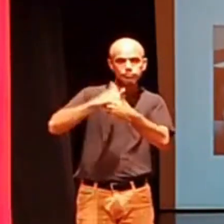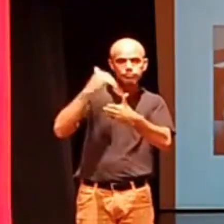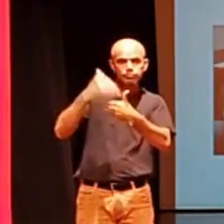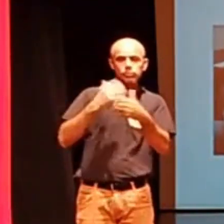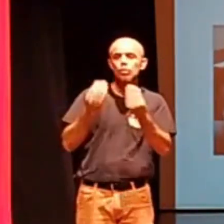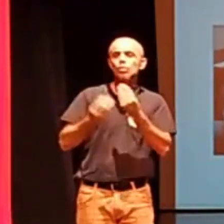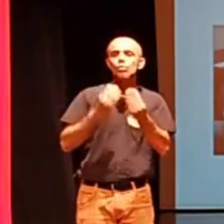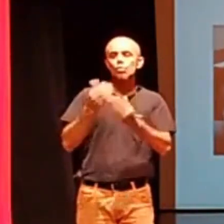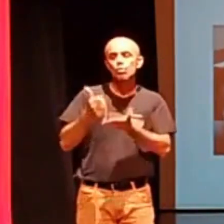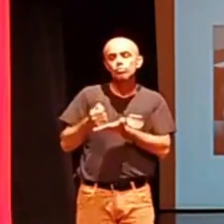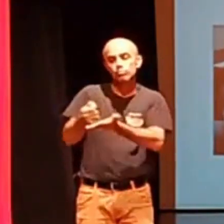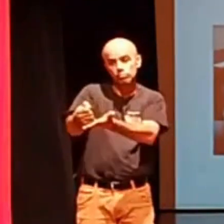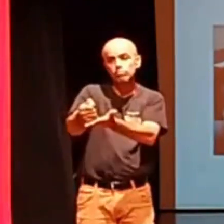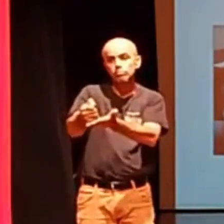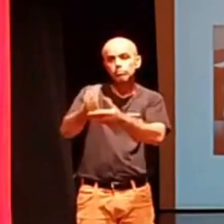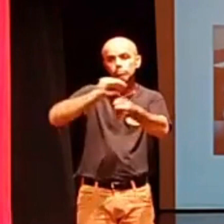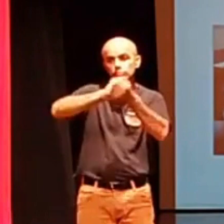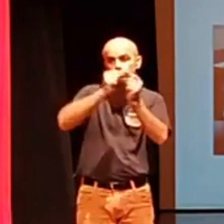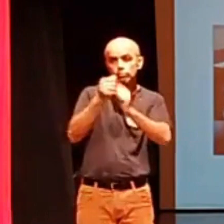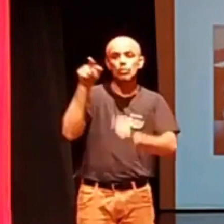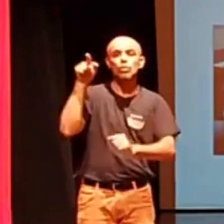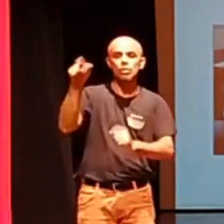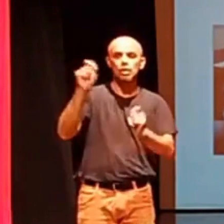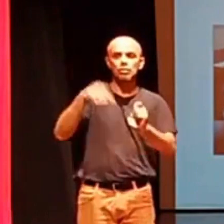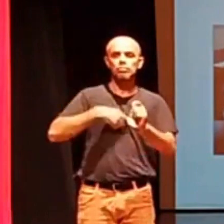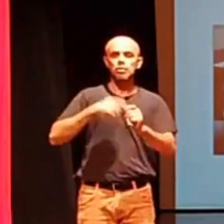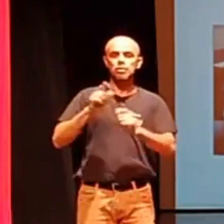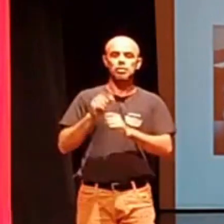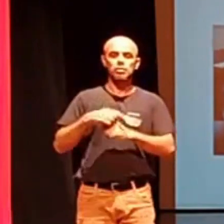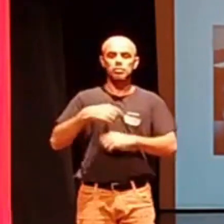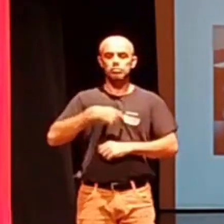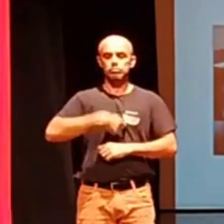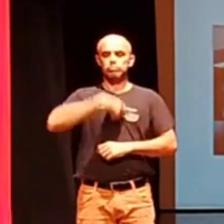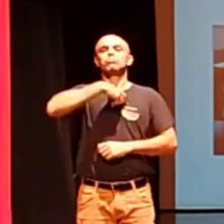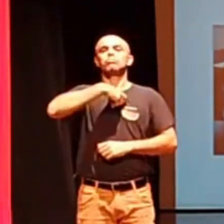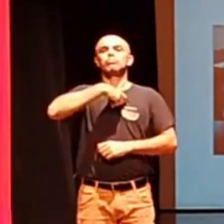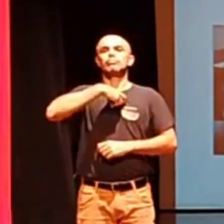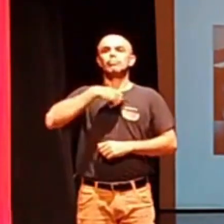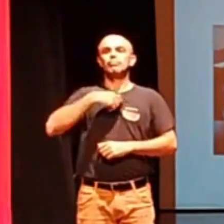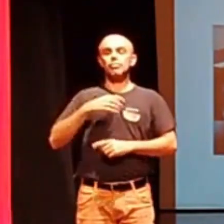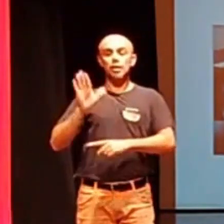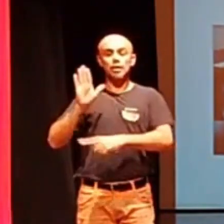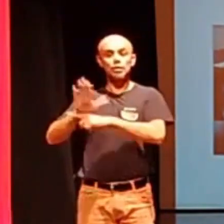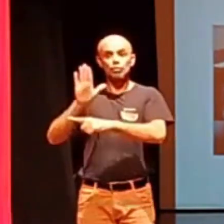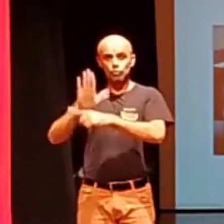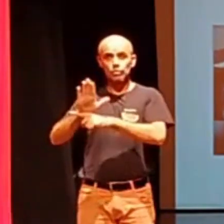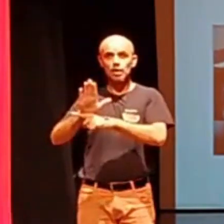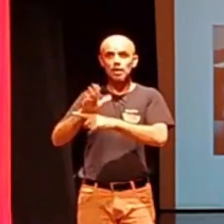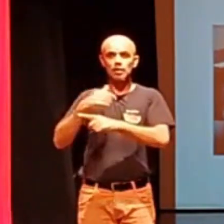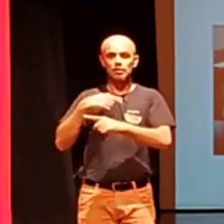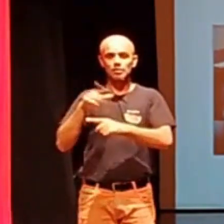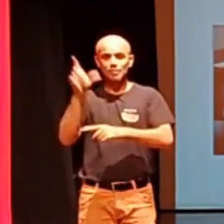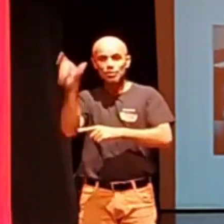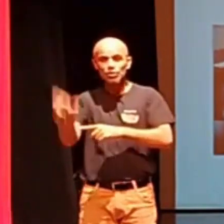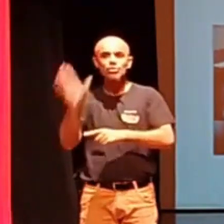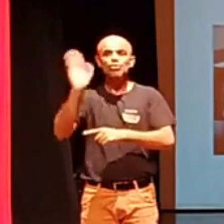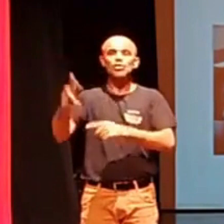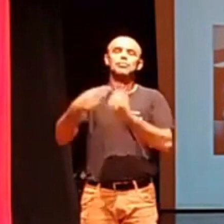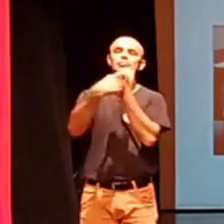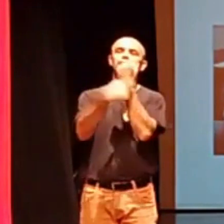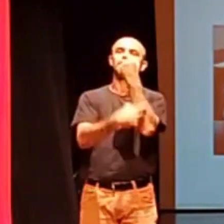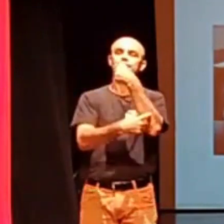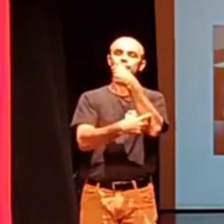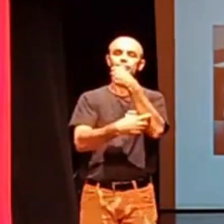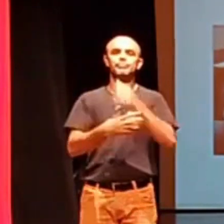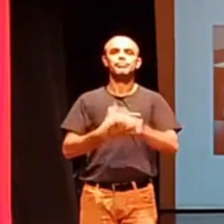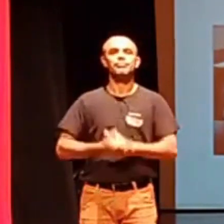dar suportes adequados para que elas tenham uma boa postura, principalmente para compensar essas que têm escoliose, por exemplo.